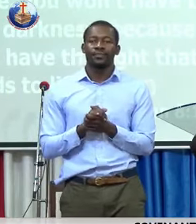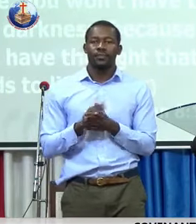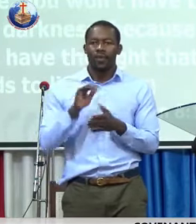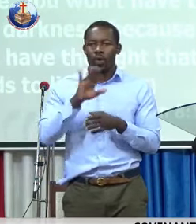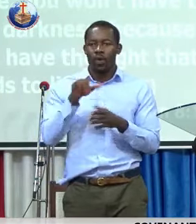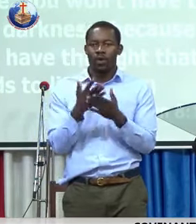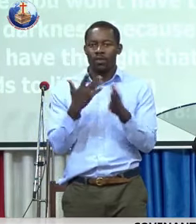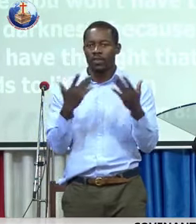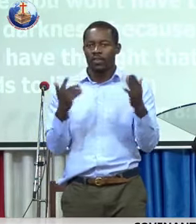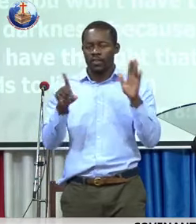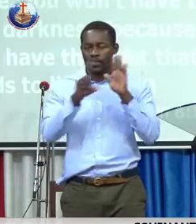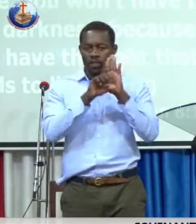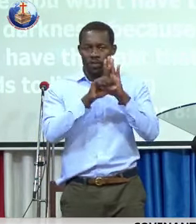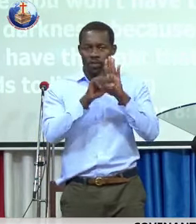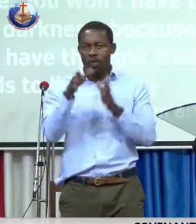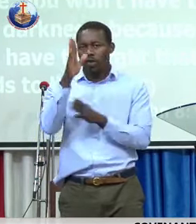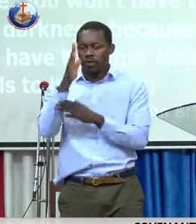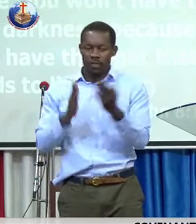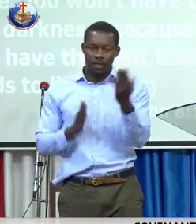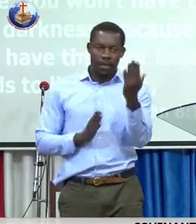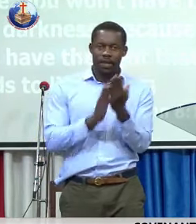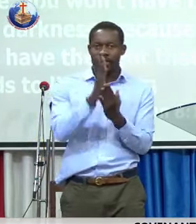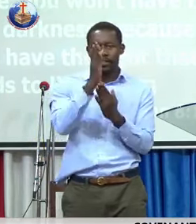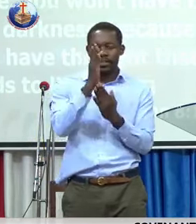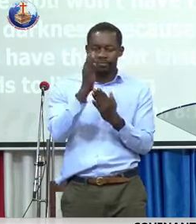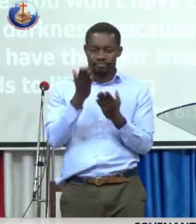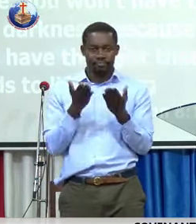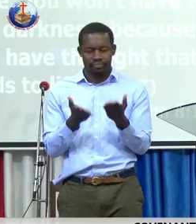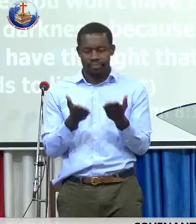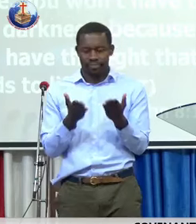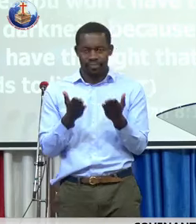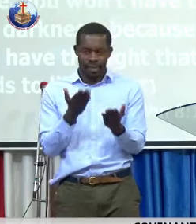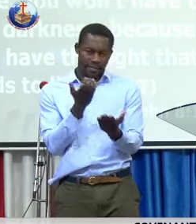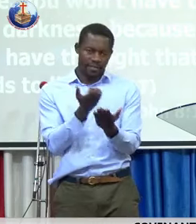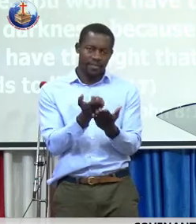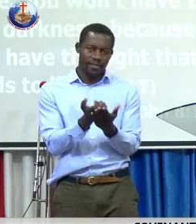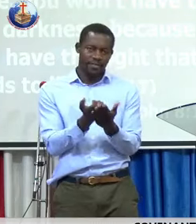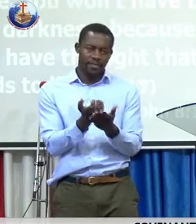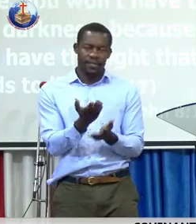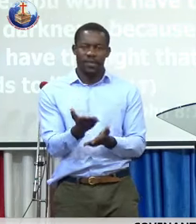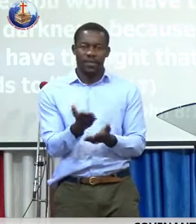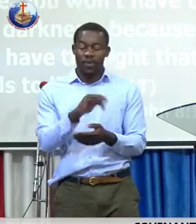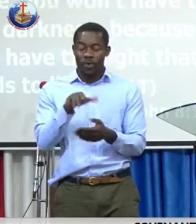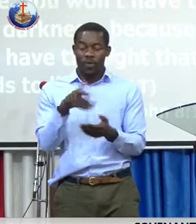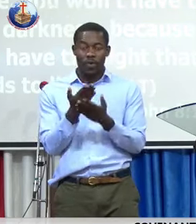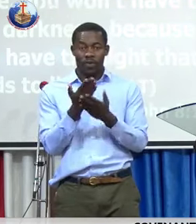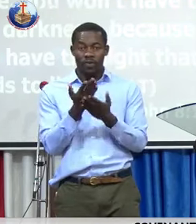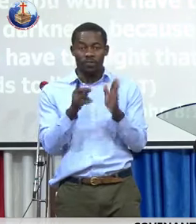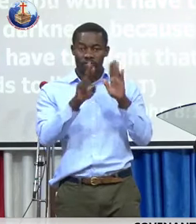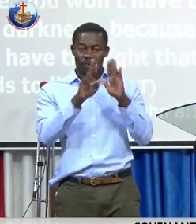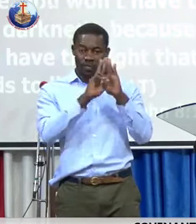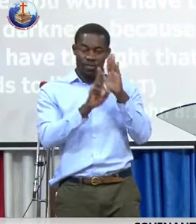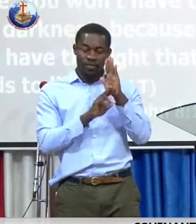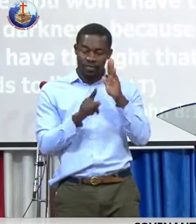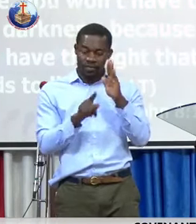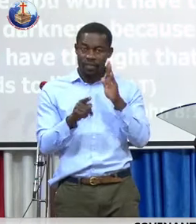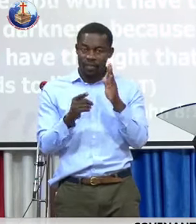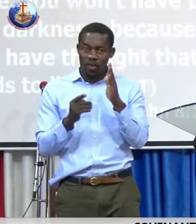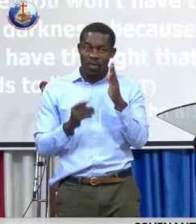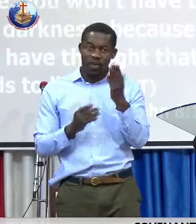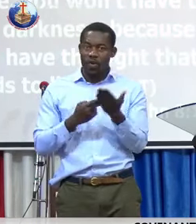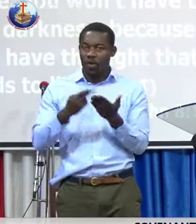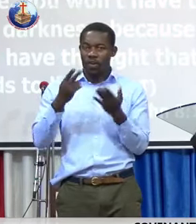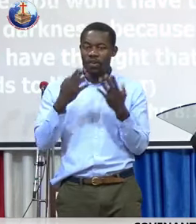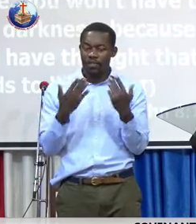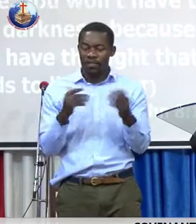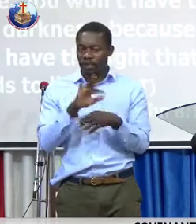law of God which was righteous was effected in that time. Vitu ambavyo ni sheria ya Mungu ambayo ndio utakatifu vilitimilika wakati huo.